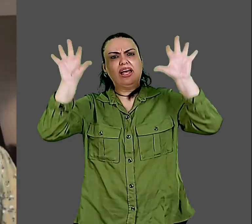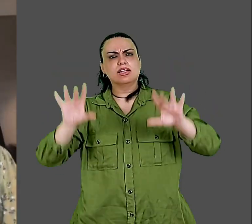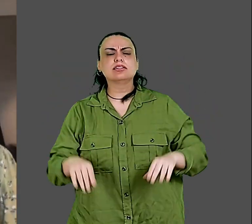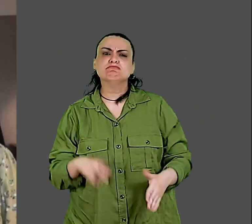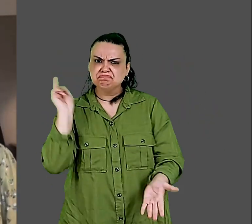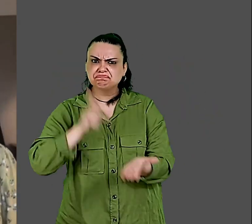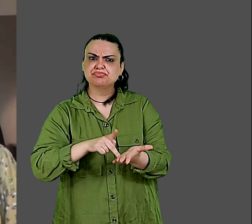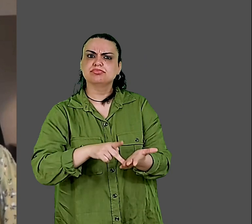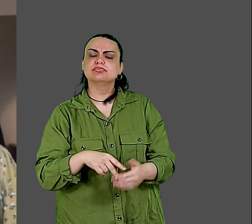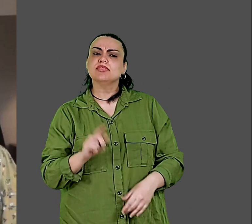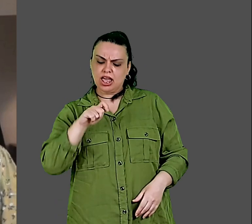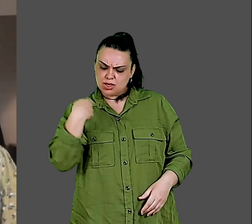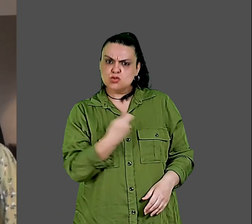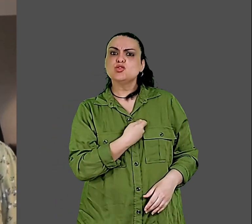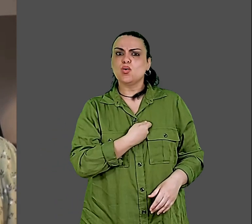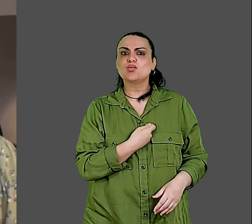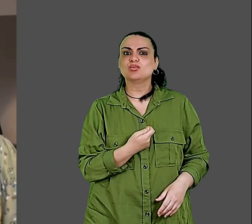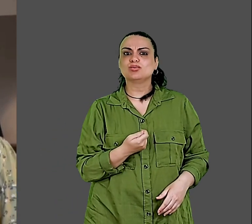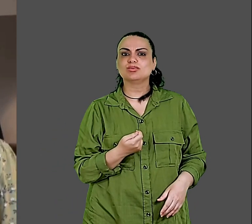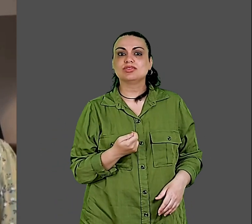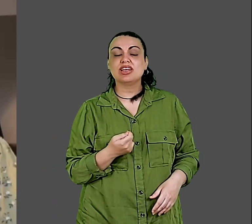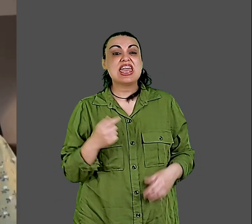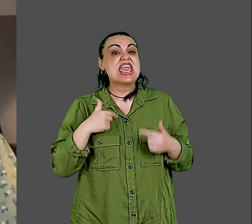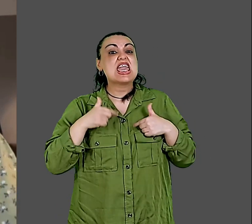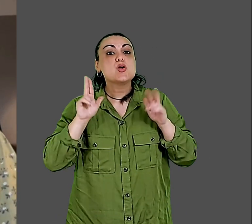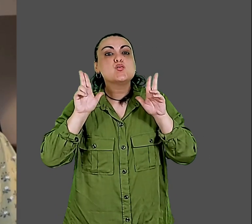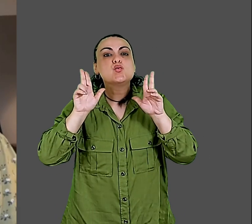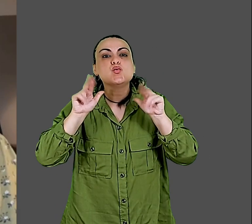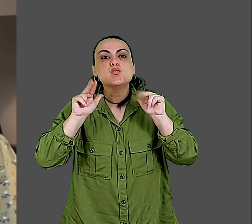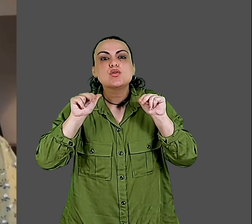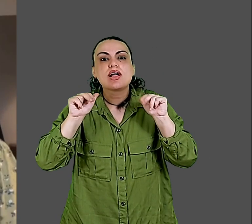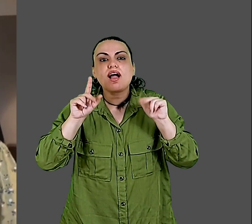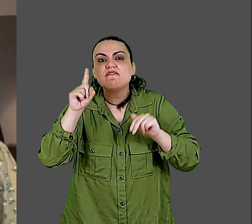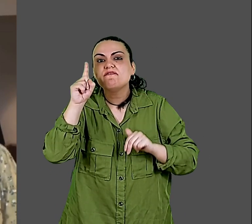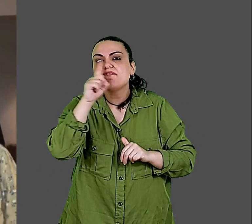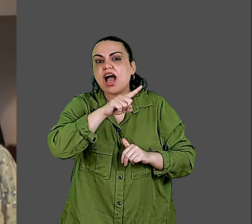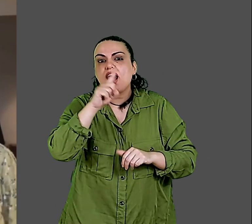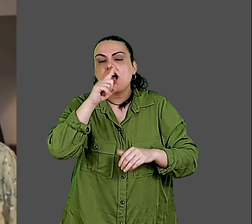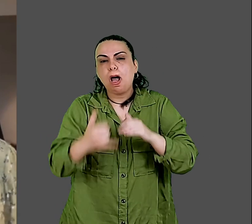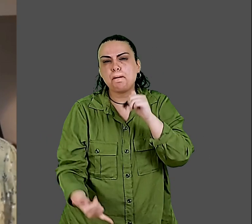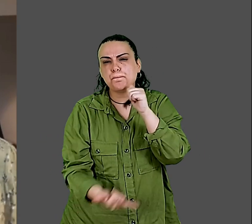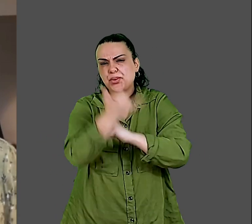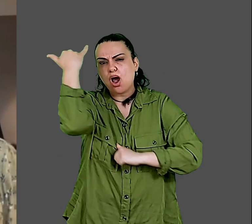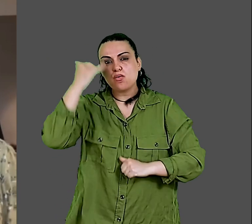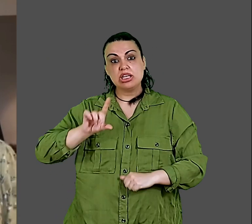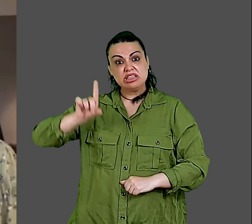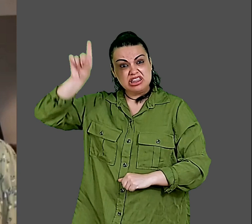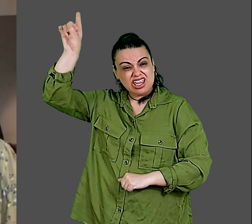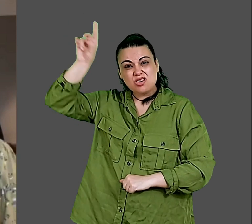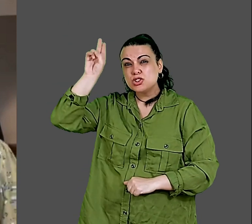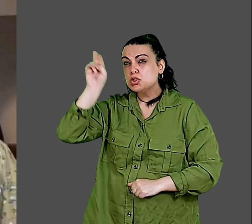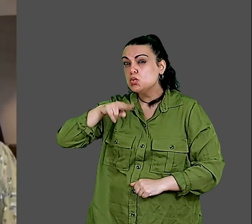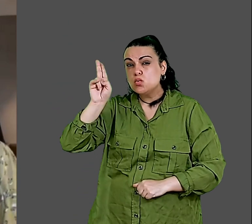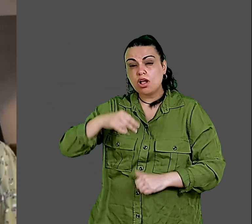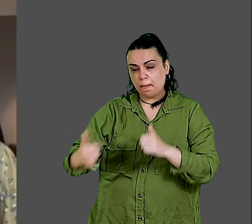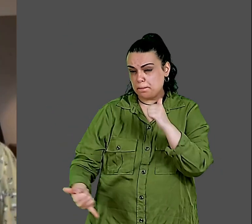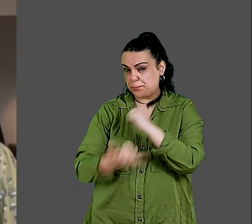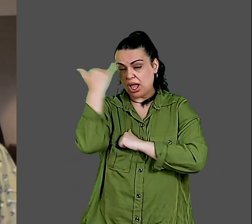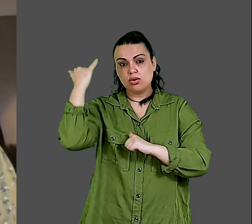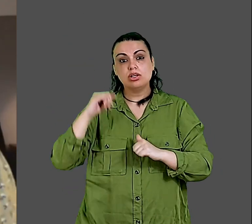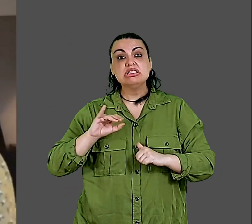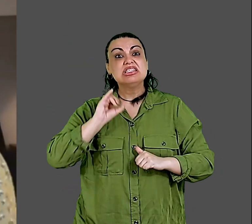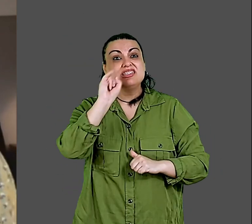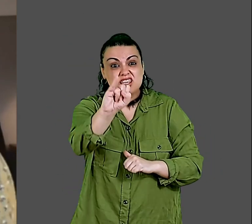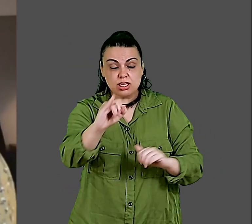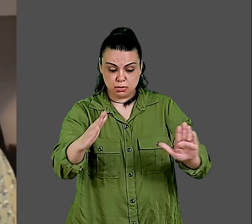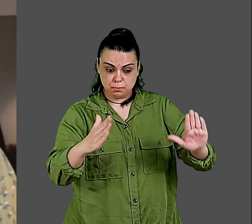alguém, vamos colocar assim, que nunca falha naquilo que promete. Eu sou alguém que se eu prometi, eu vou